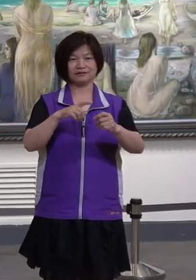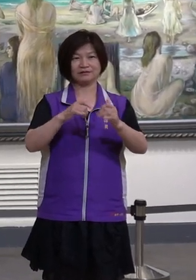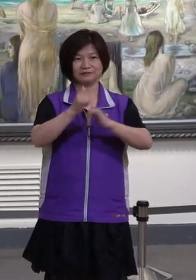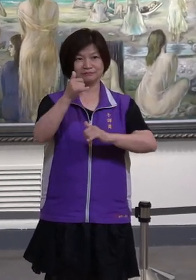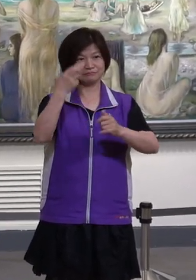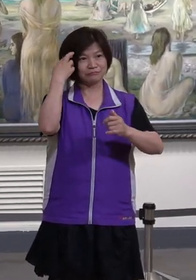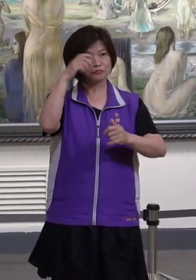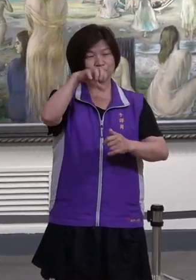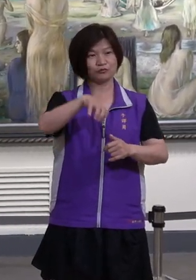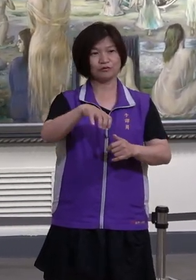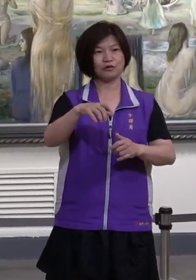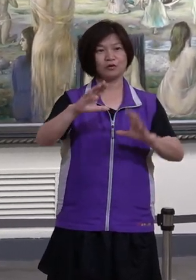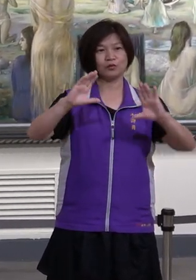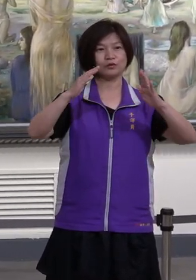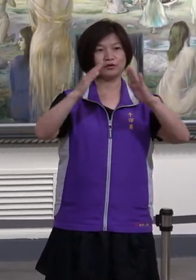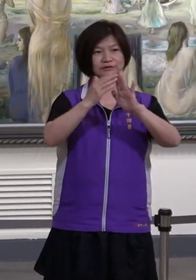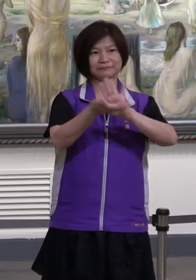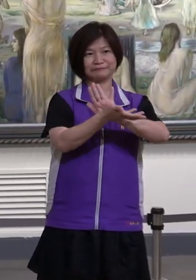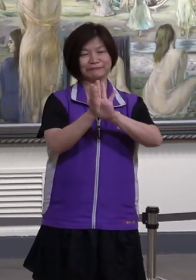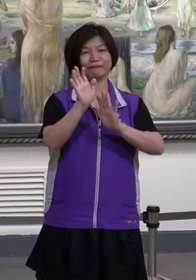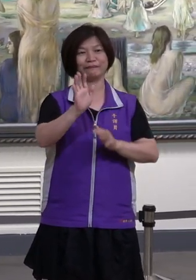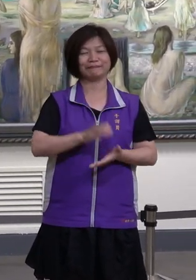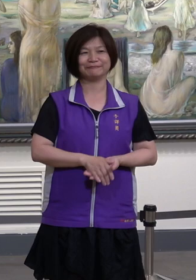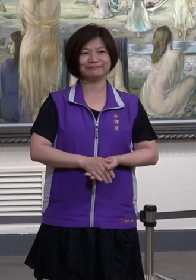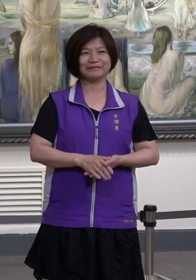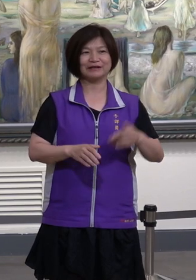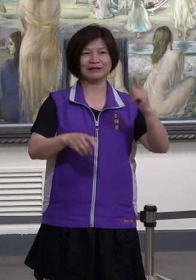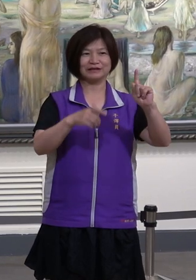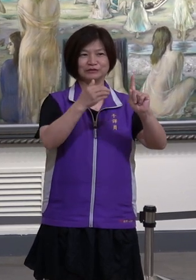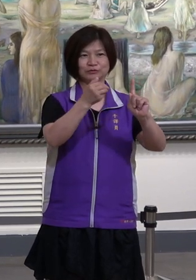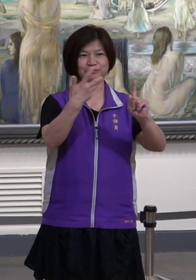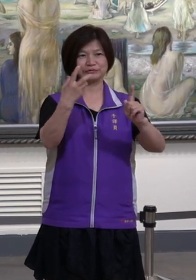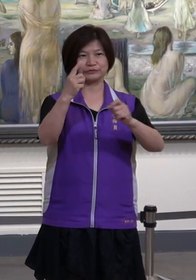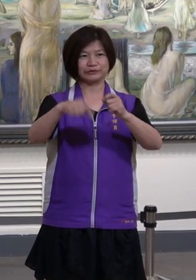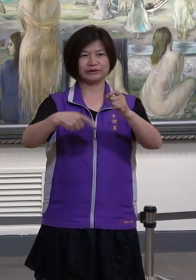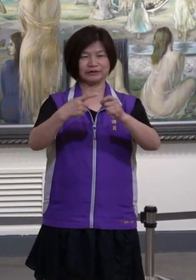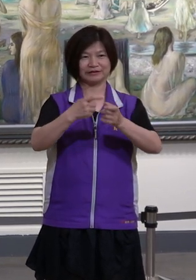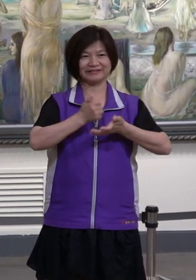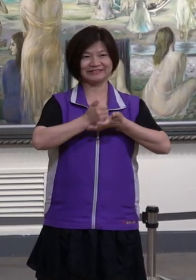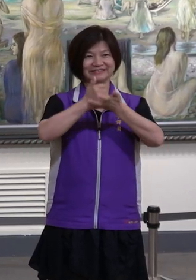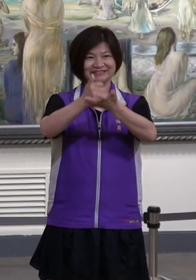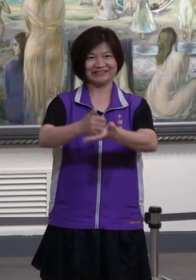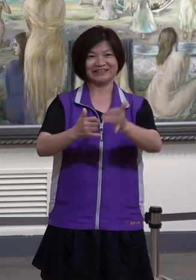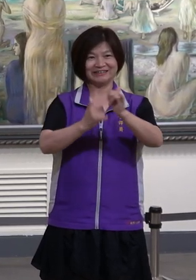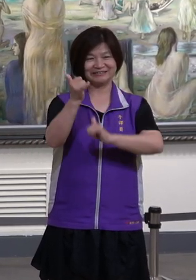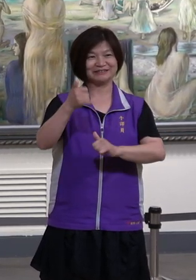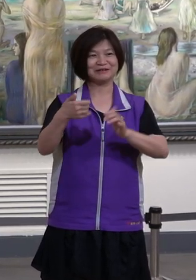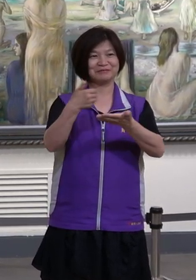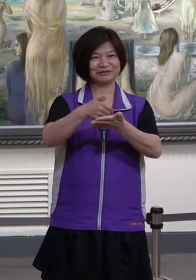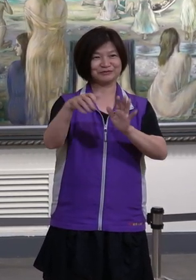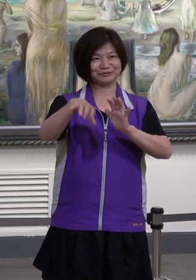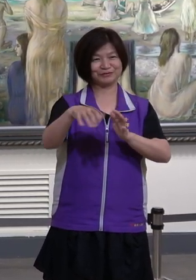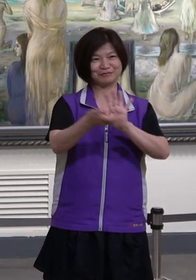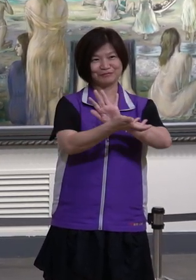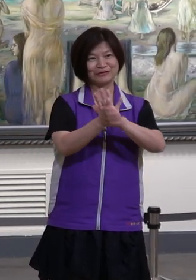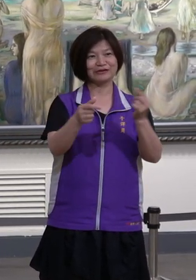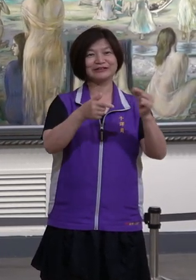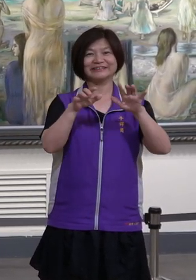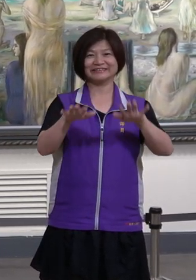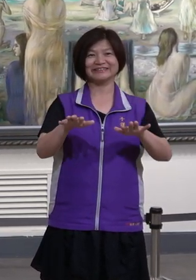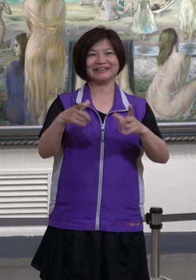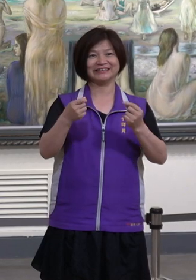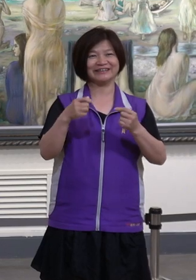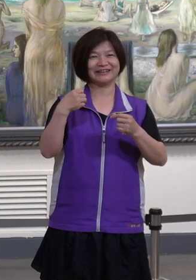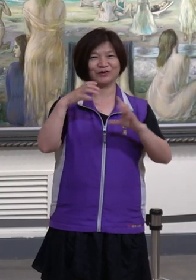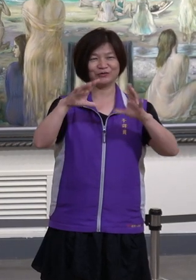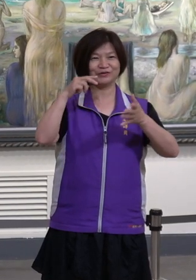馆国家馆展出，1989年应邀至台湾实验美术馆展出，也就是现在的国立